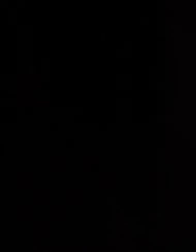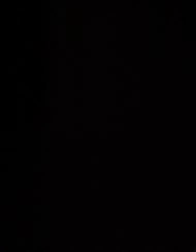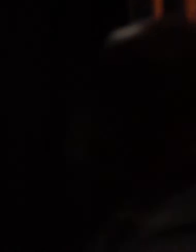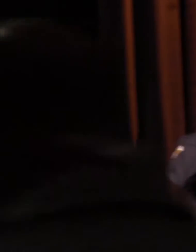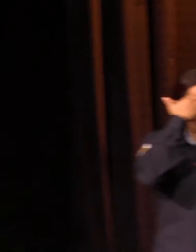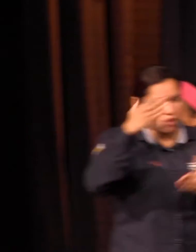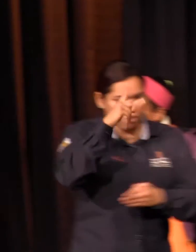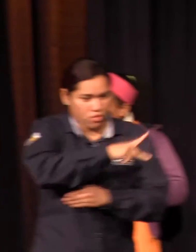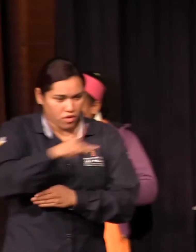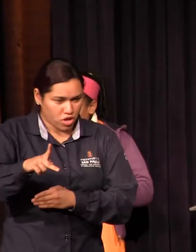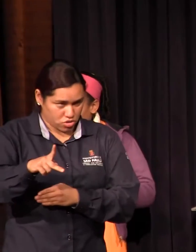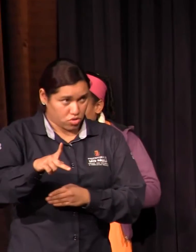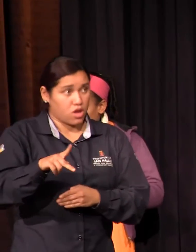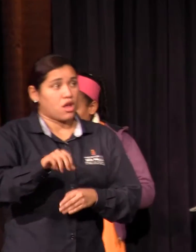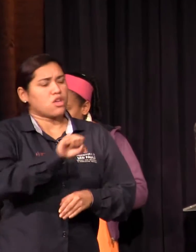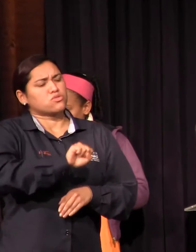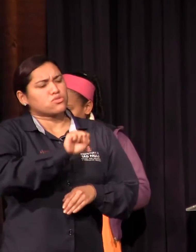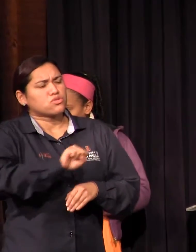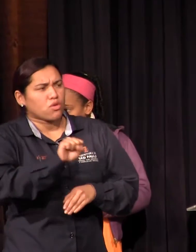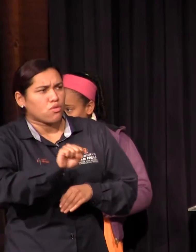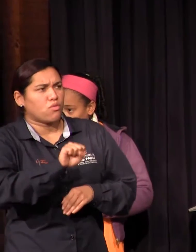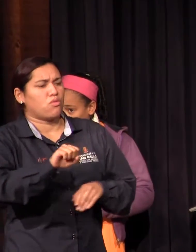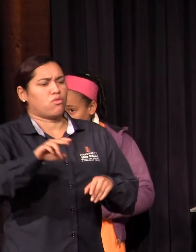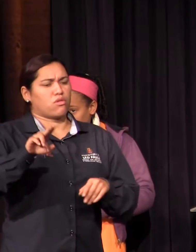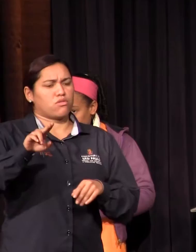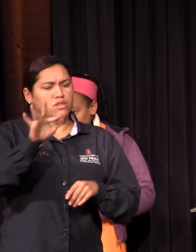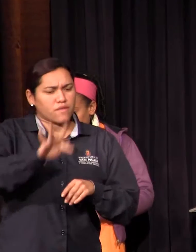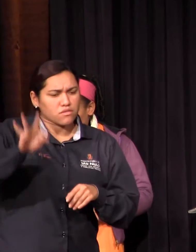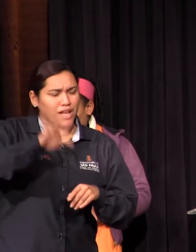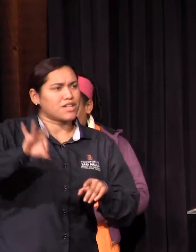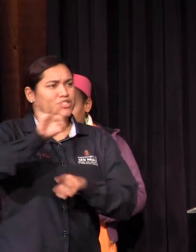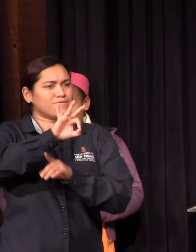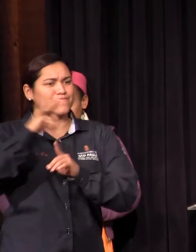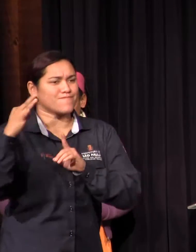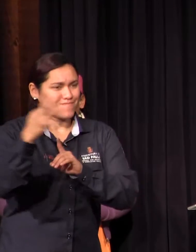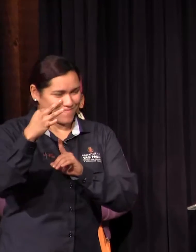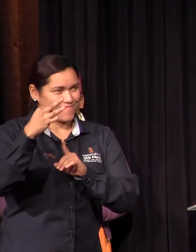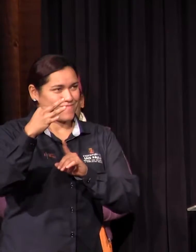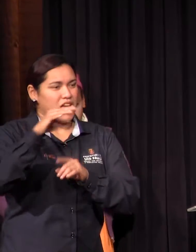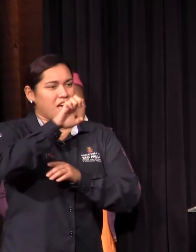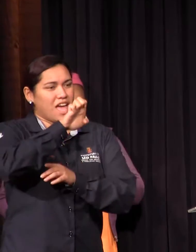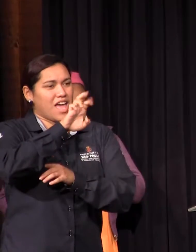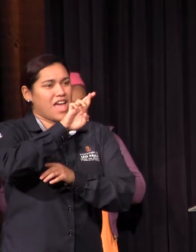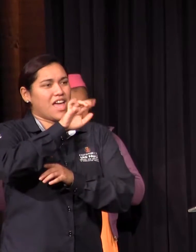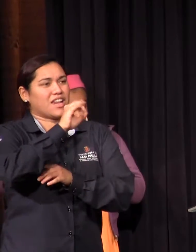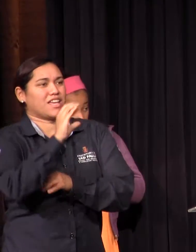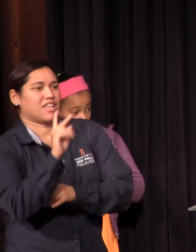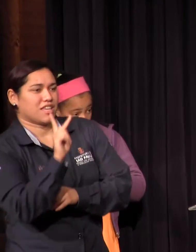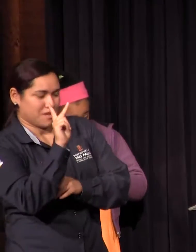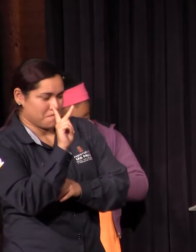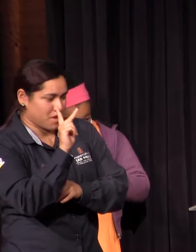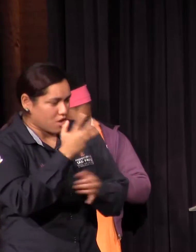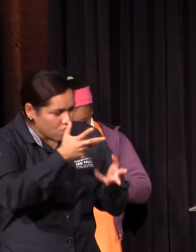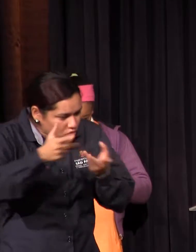do professor emérito o sociólogo da universidade de paris eric cansa e